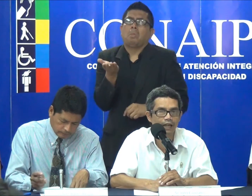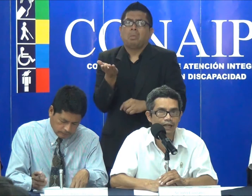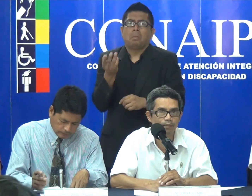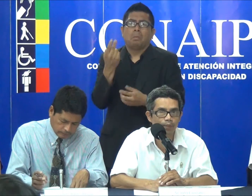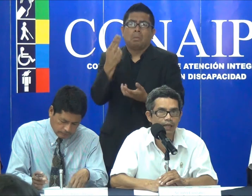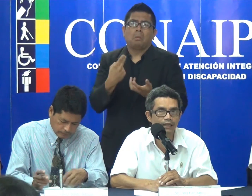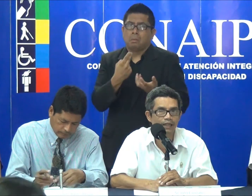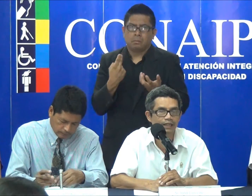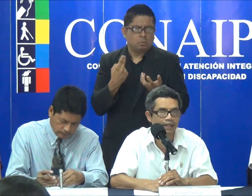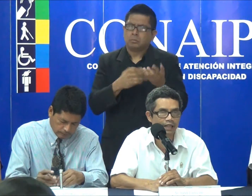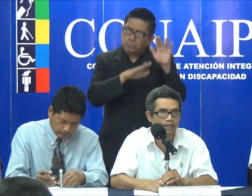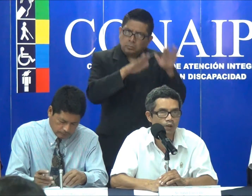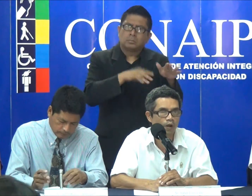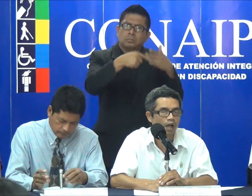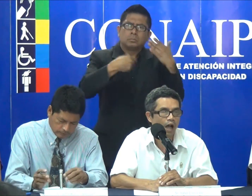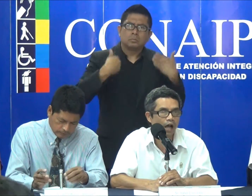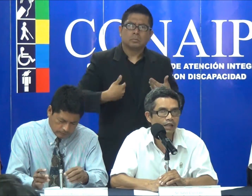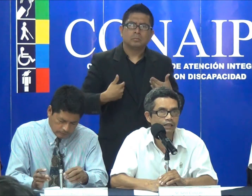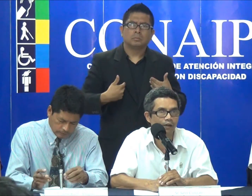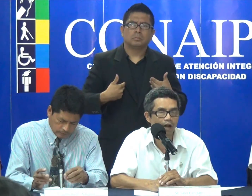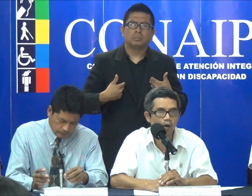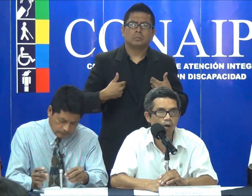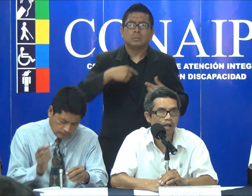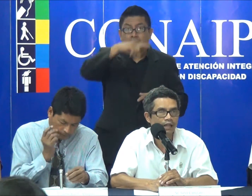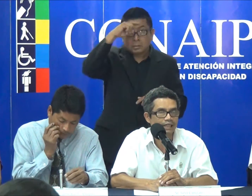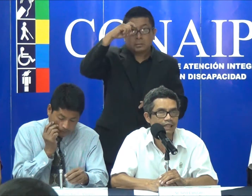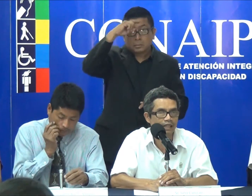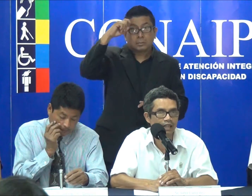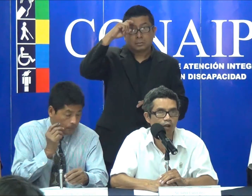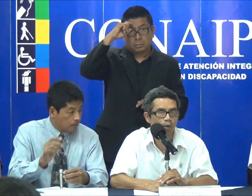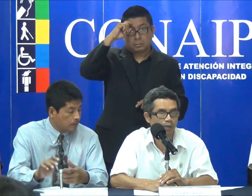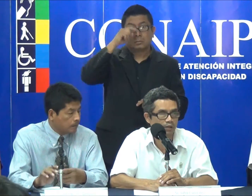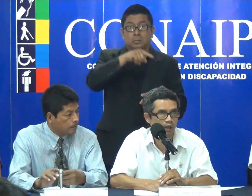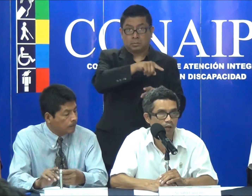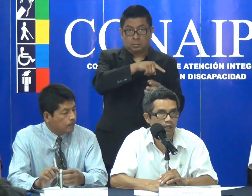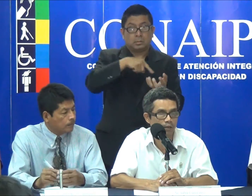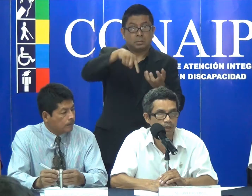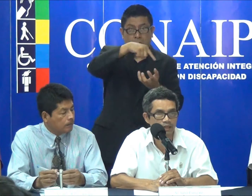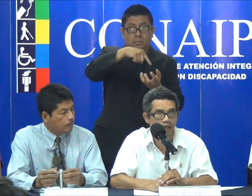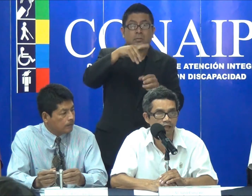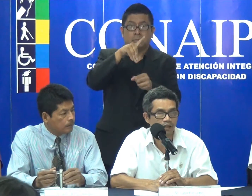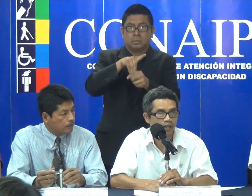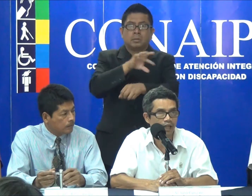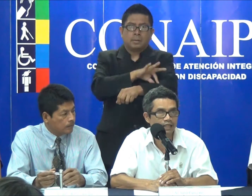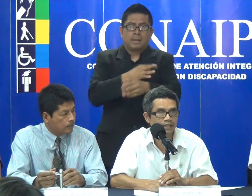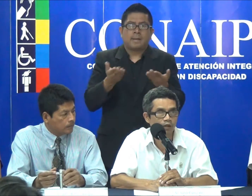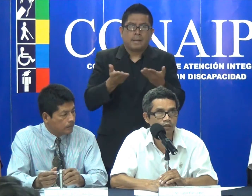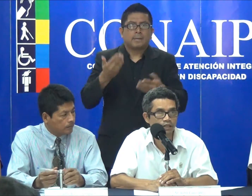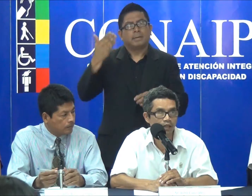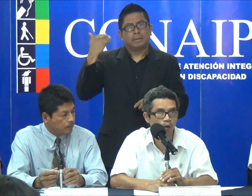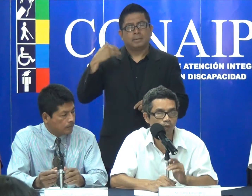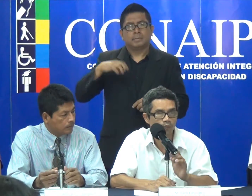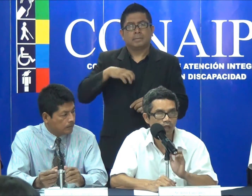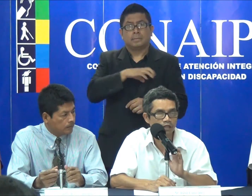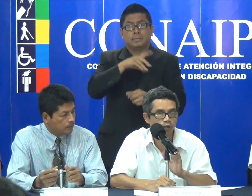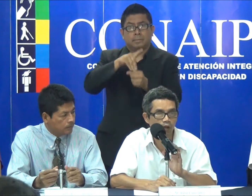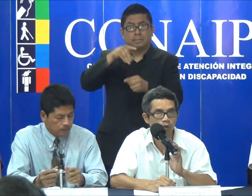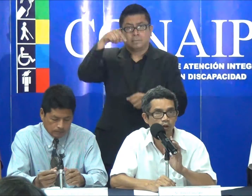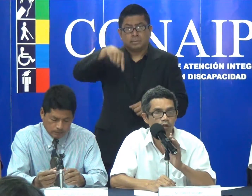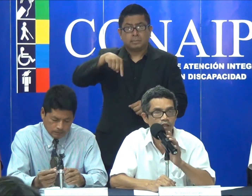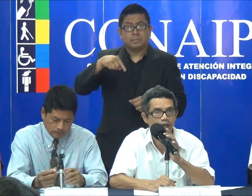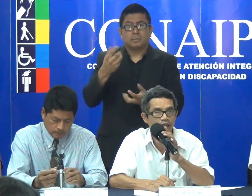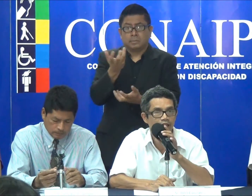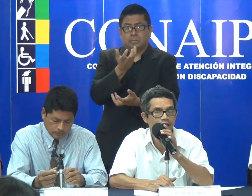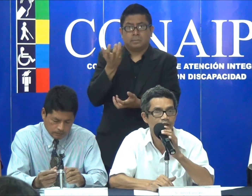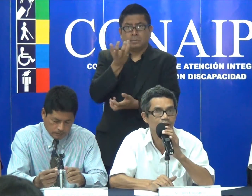pidiendo que les respeten el derecho al trabajo que se tiene como persona con discapacidad. Este consejo, en su